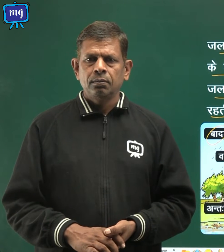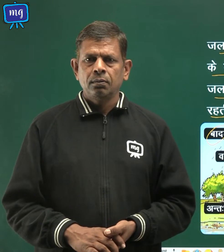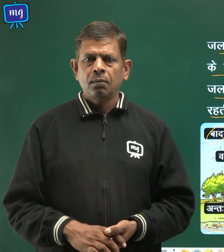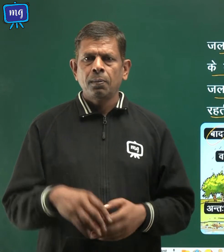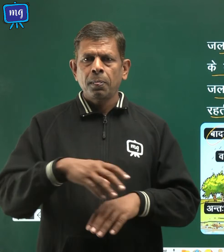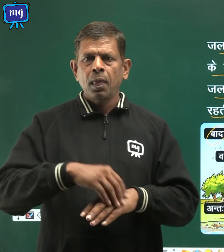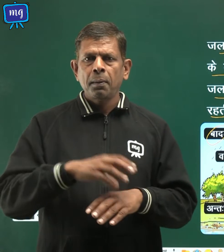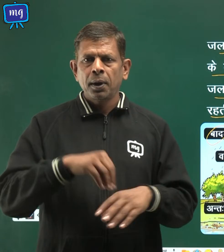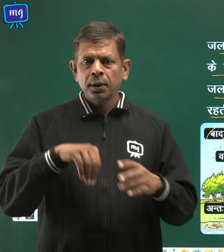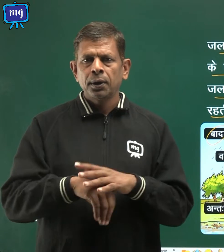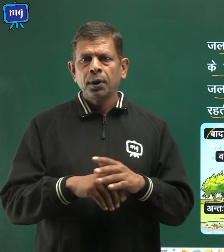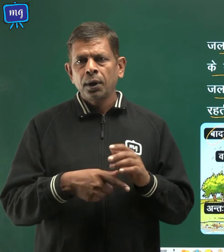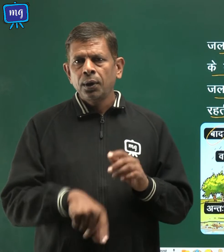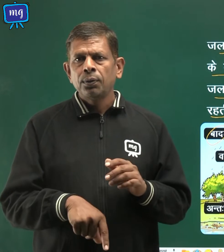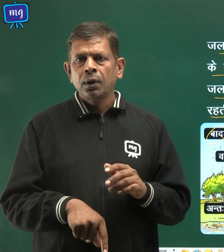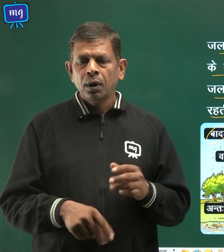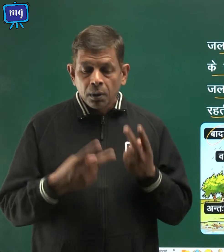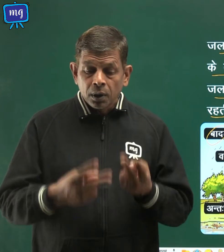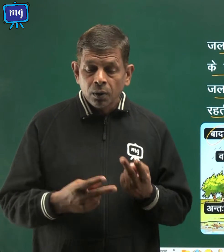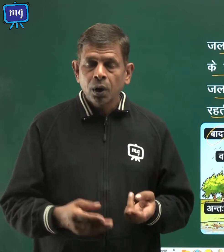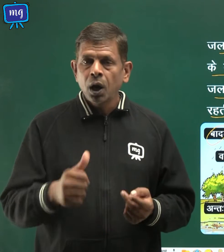जमीन के अंदर पाया जाने वाला जल